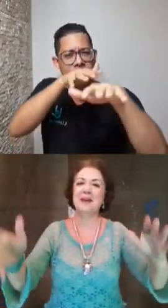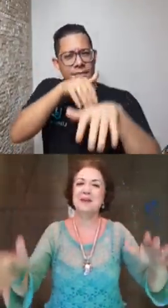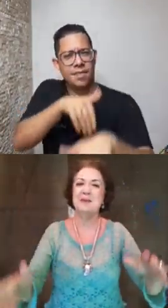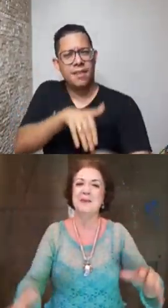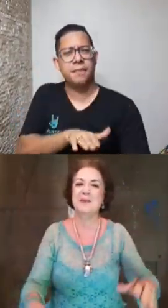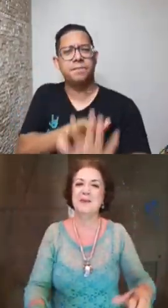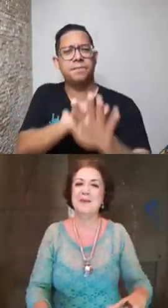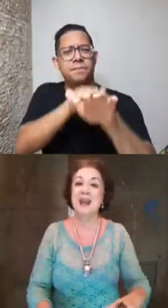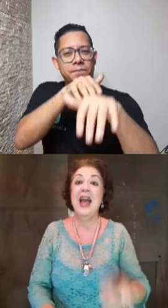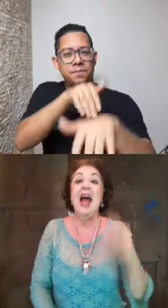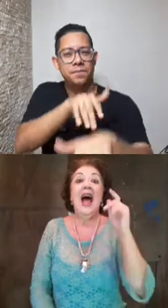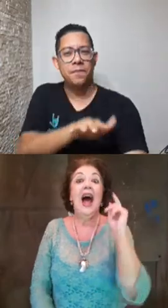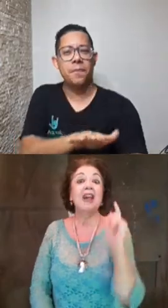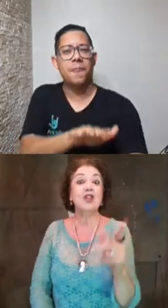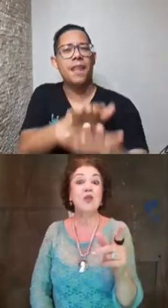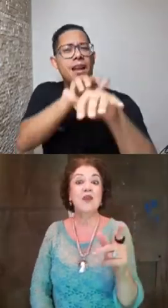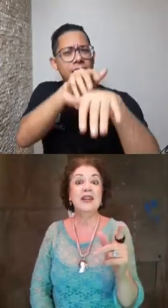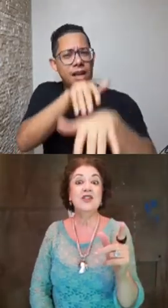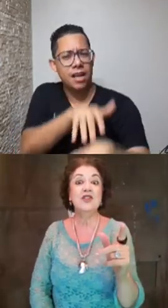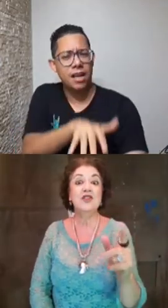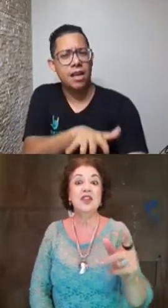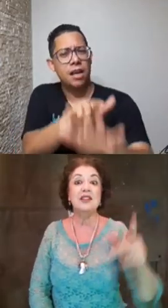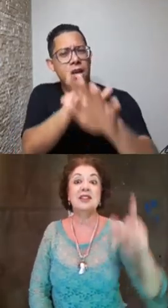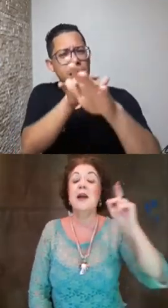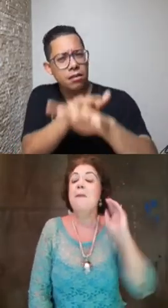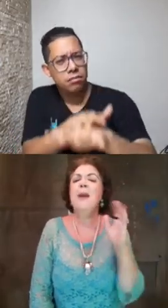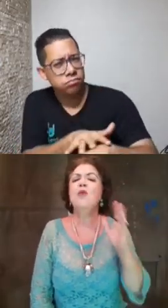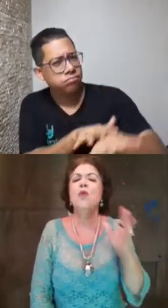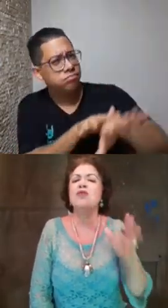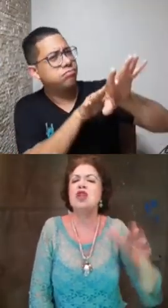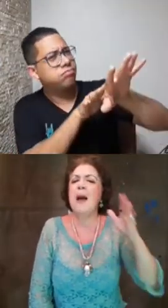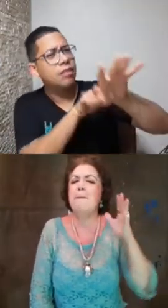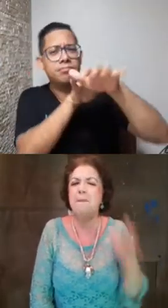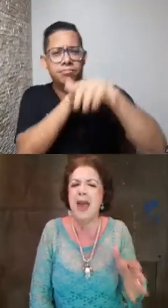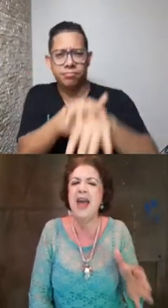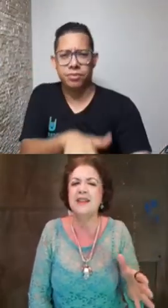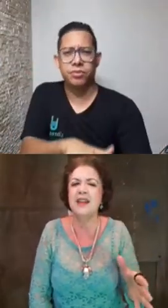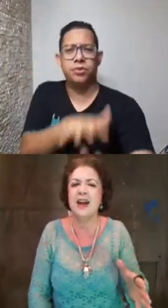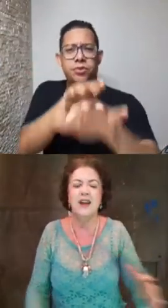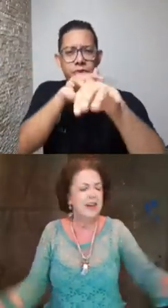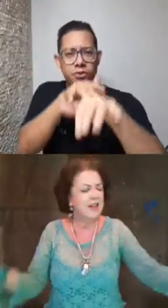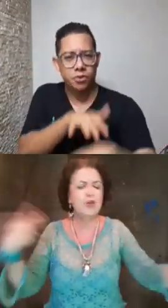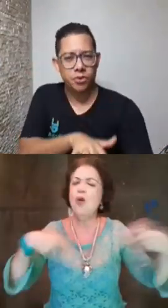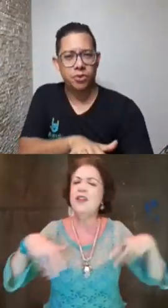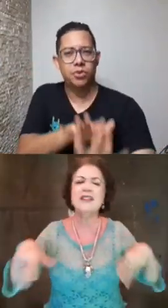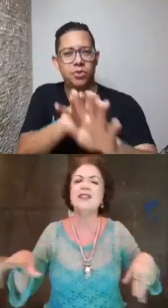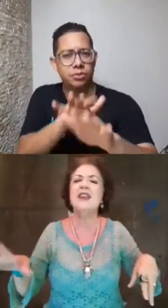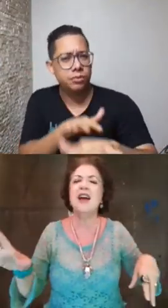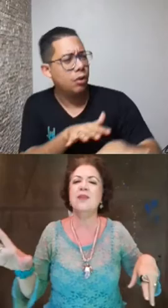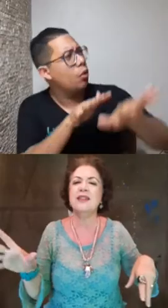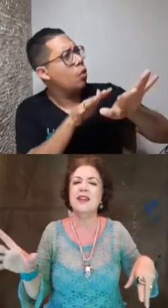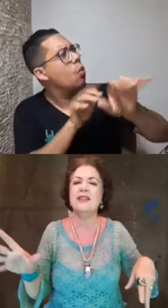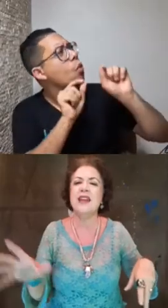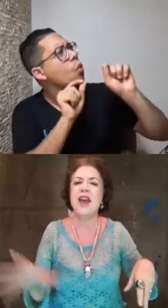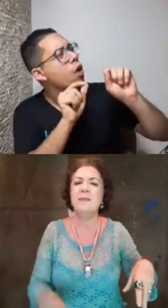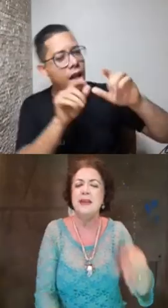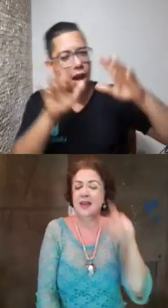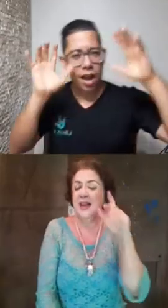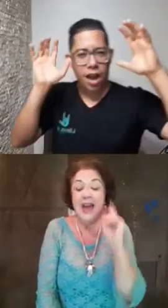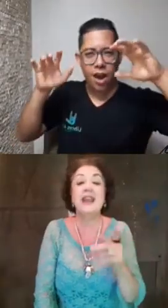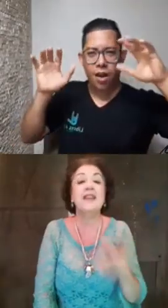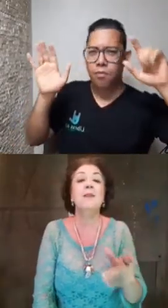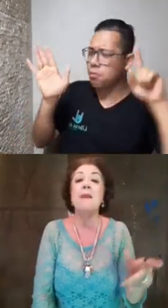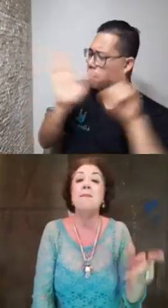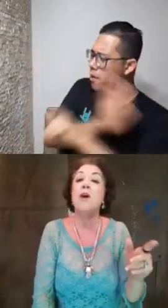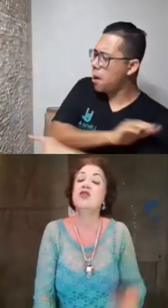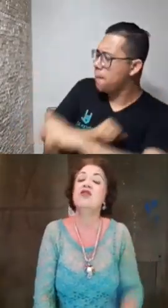caminho. A chuva antes disse, pergunte à pedra que todas as águas recebe.